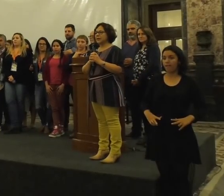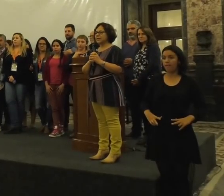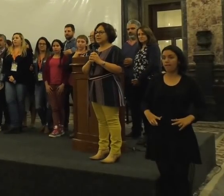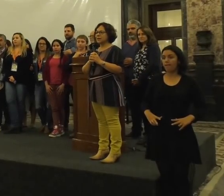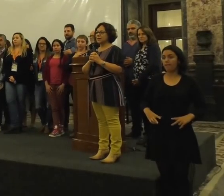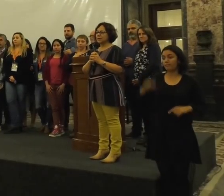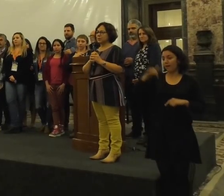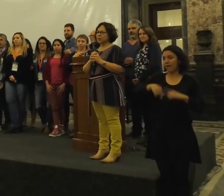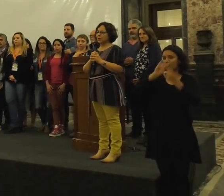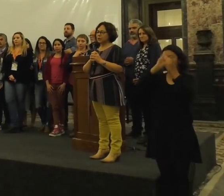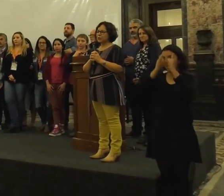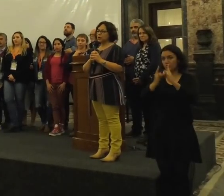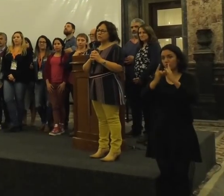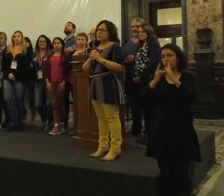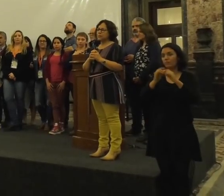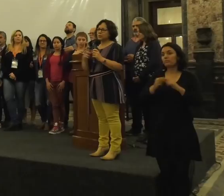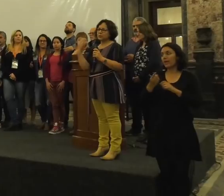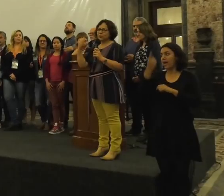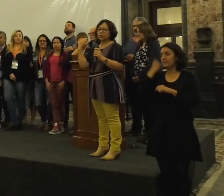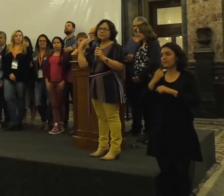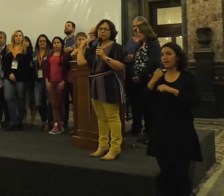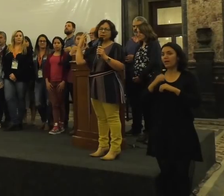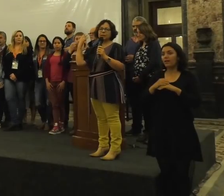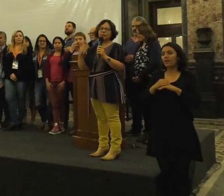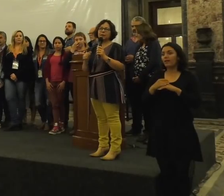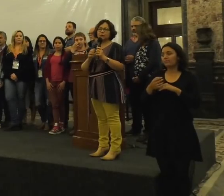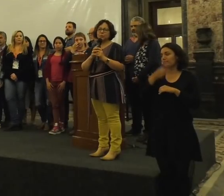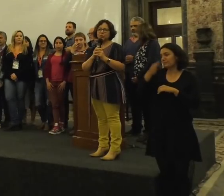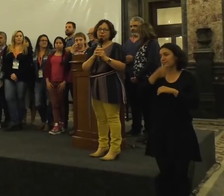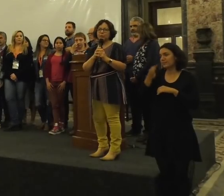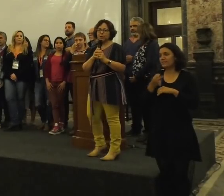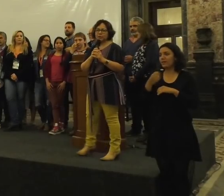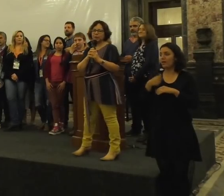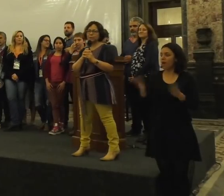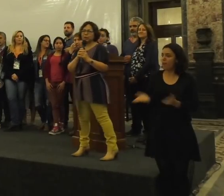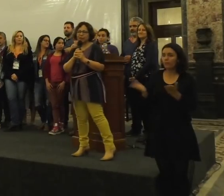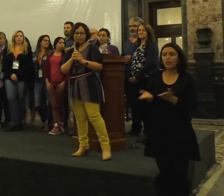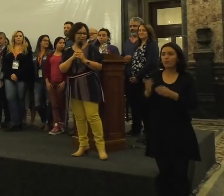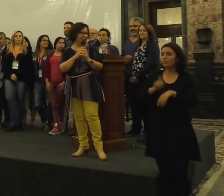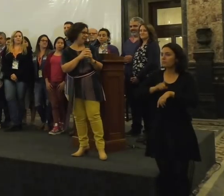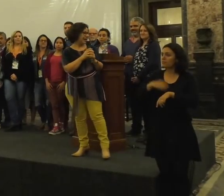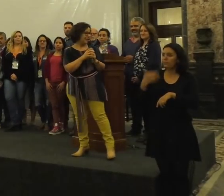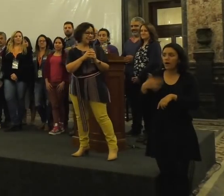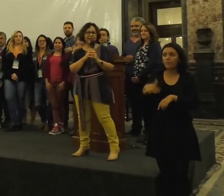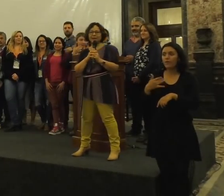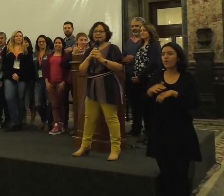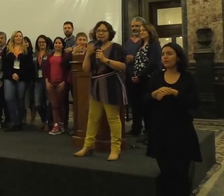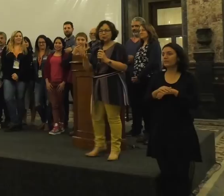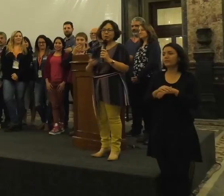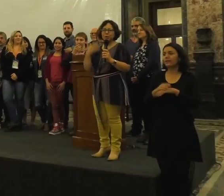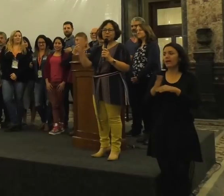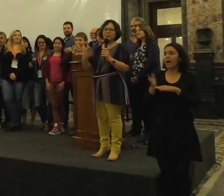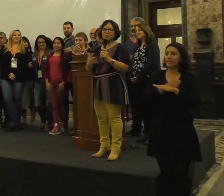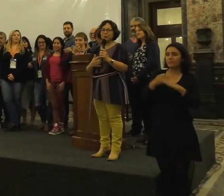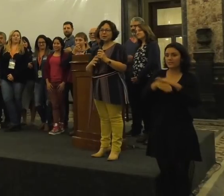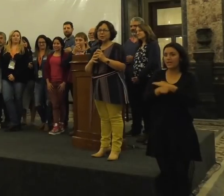de esta casa, que bueno, ayer nos decían a la entrada que nos apuráramos, que llegábamos tarde. Así que hasta